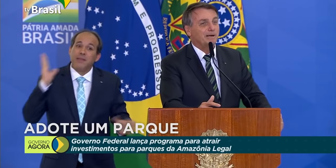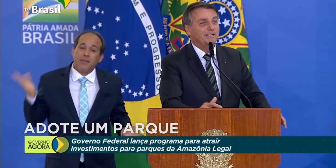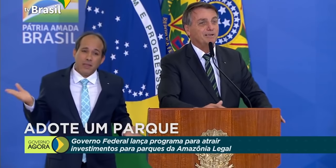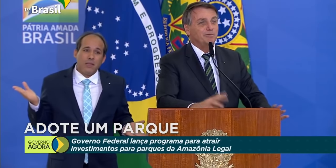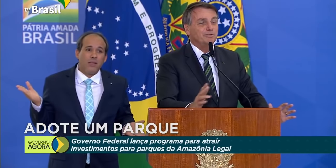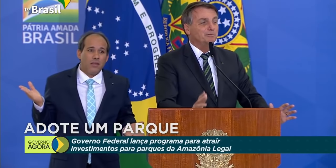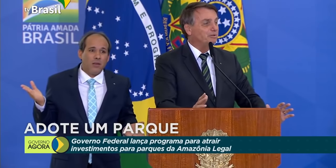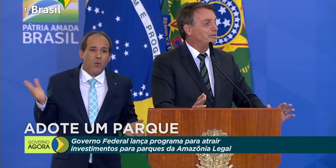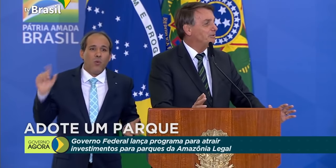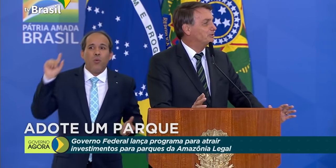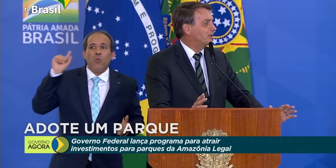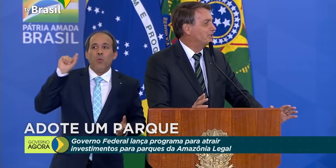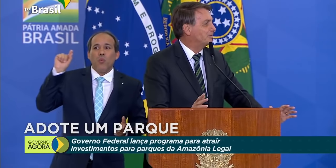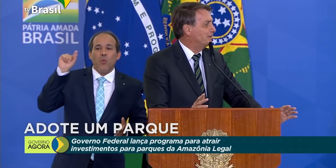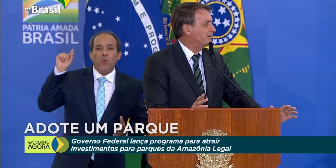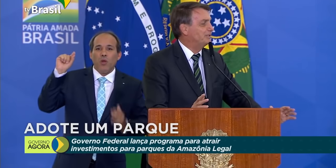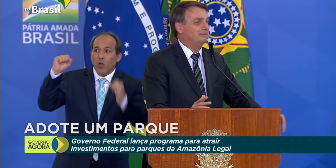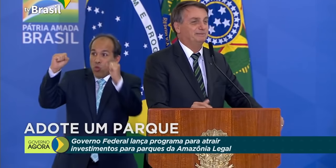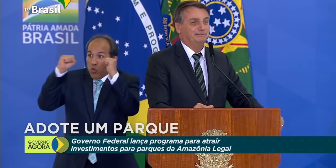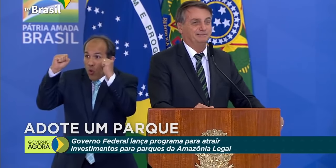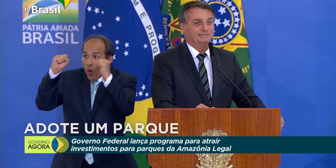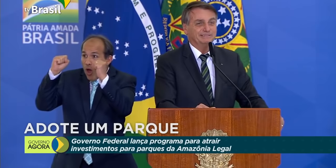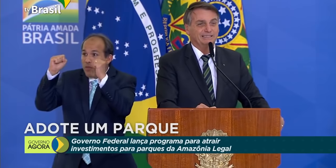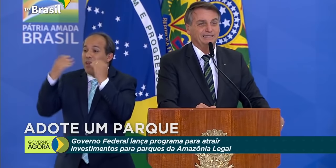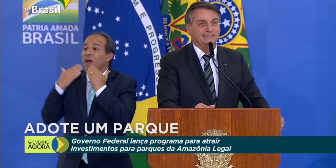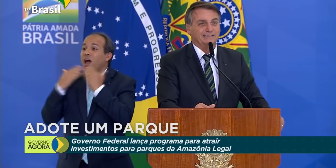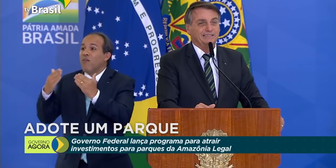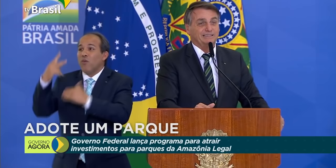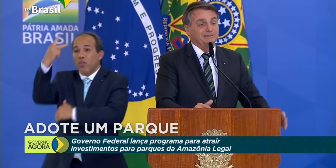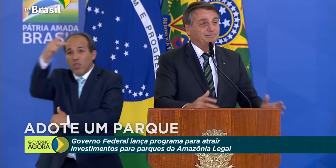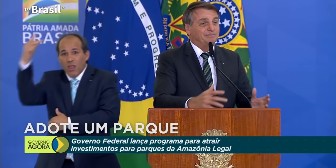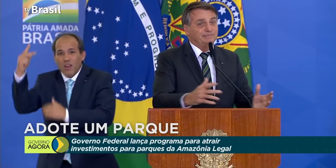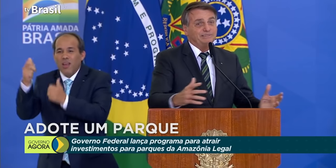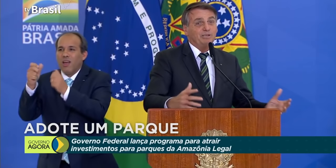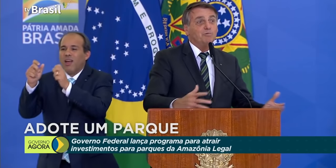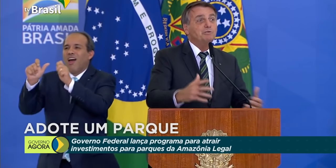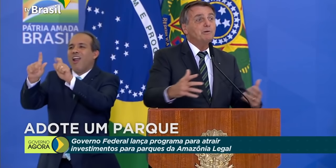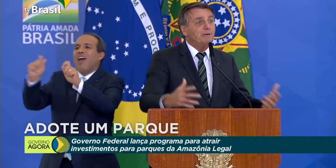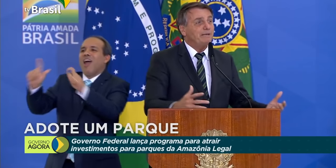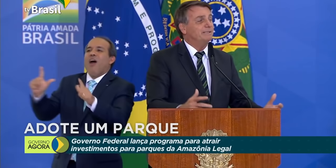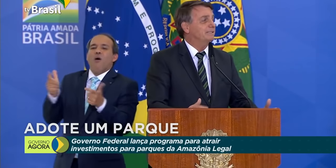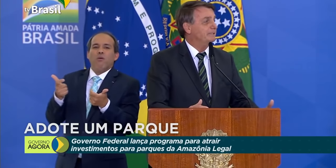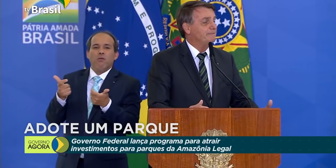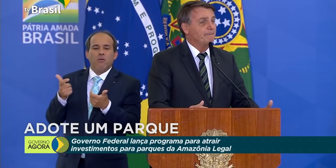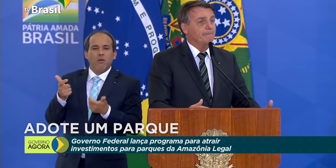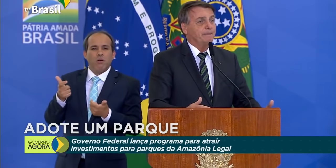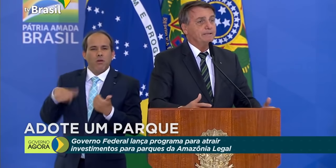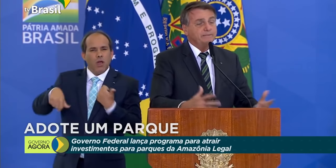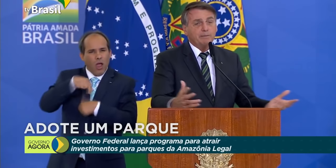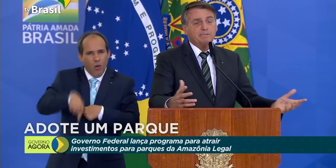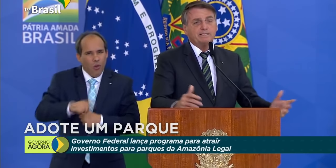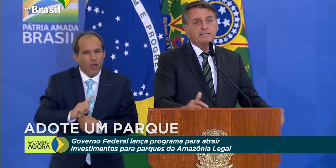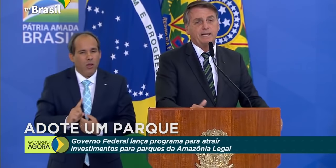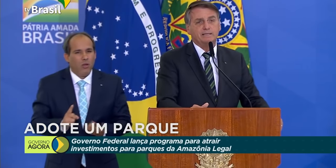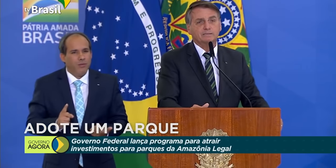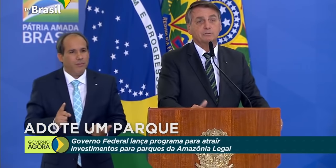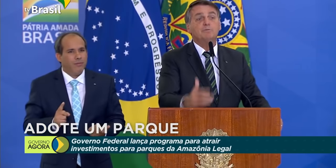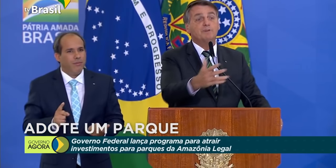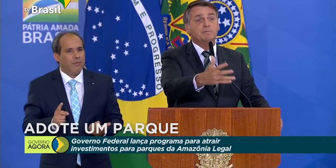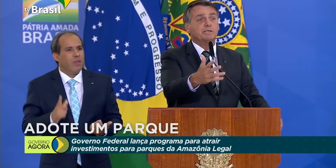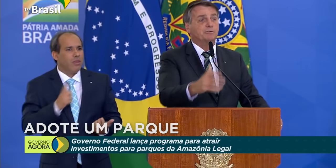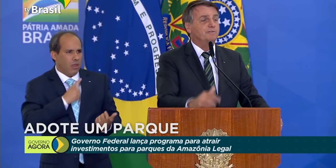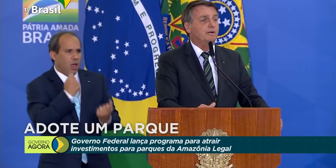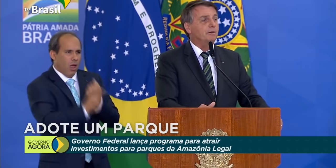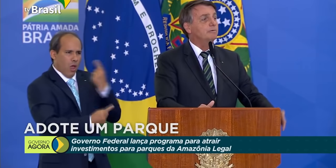é bacana quando todo mundo torce para o mesmo tive o e alguns problemas temos